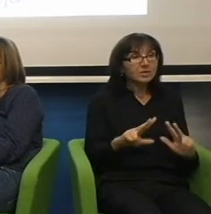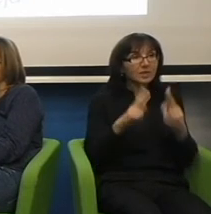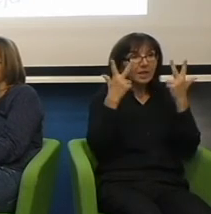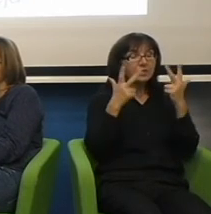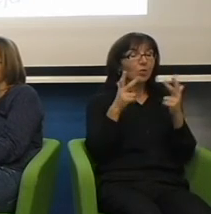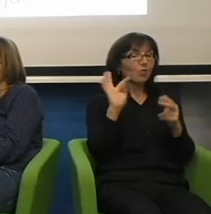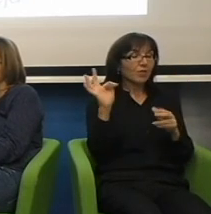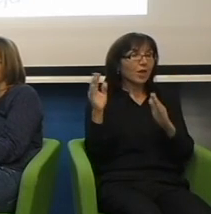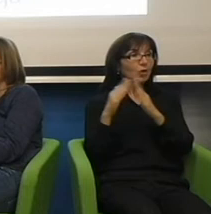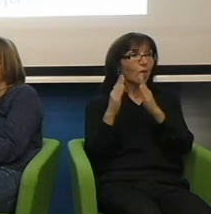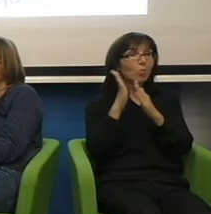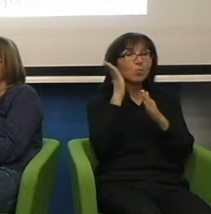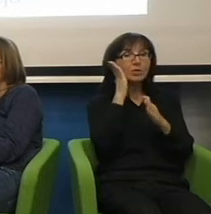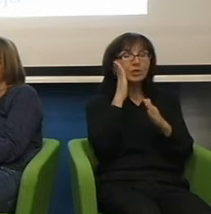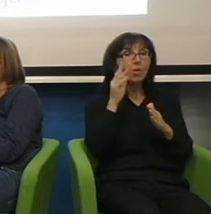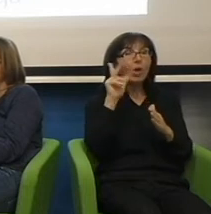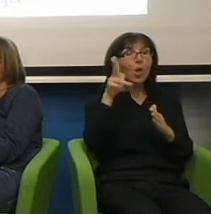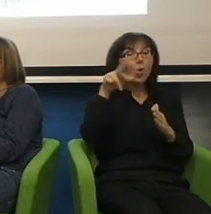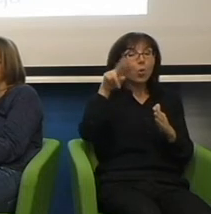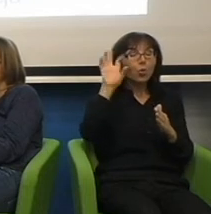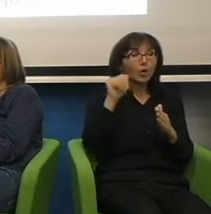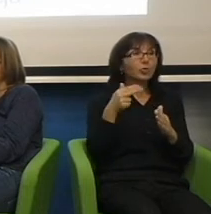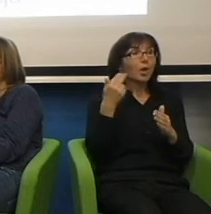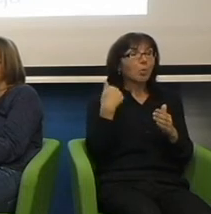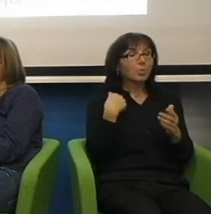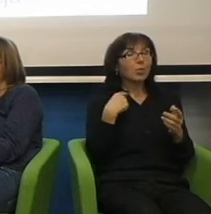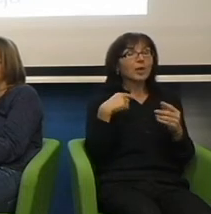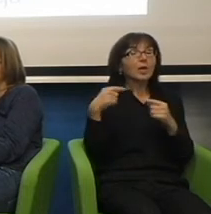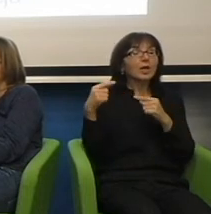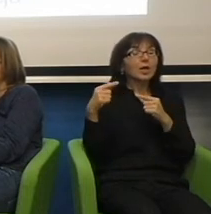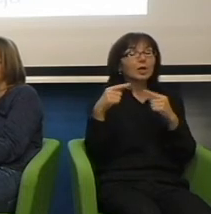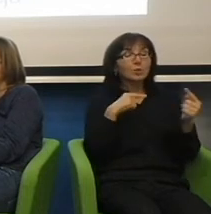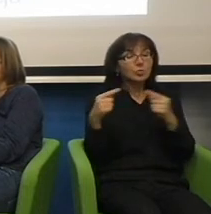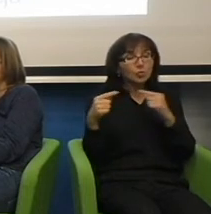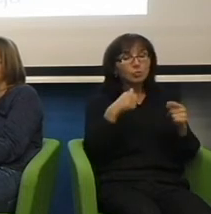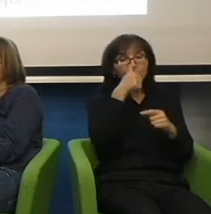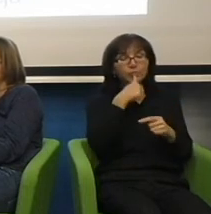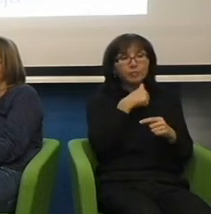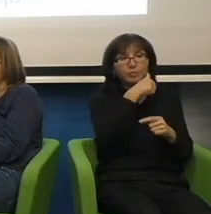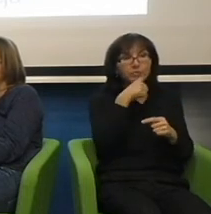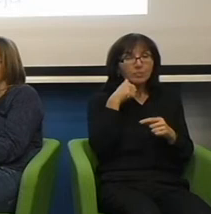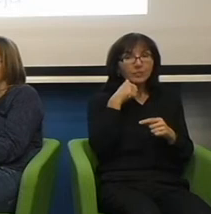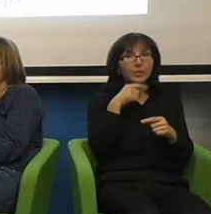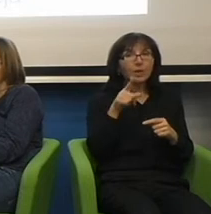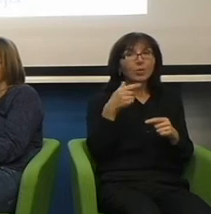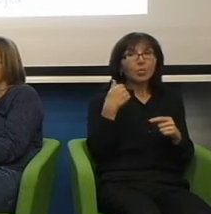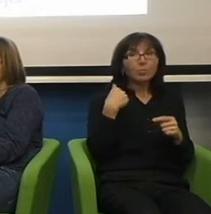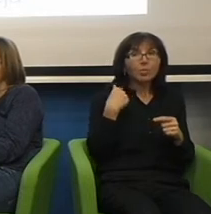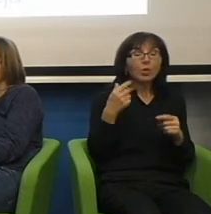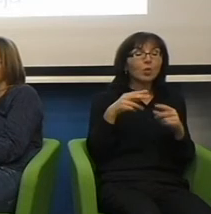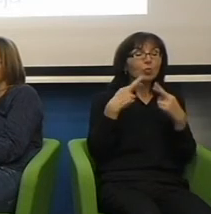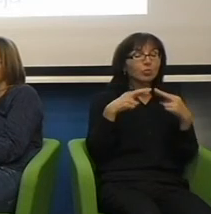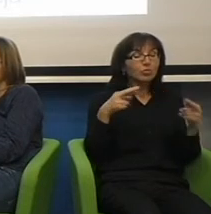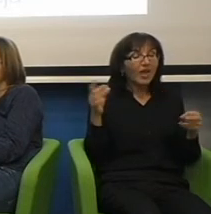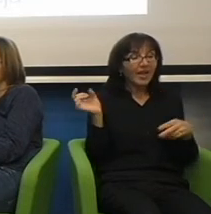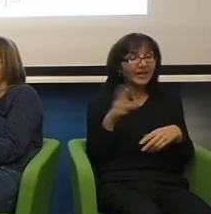Kurań, odbywały się tam poufne narady. Także myślę, że to, o czym pan powiedział, kwestia gier operacyjnych, o których